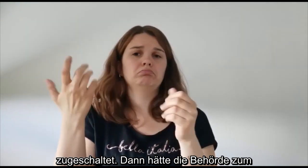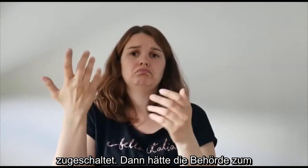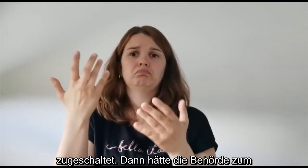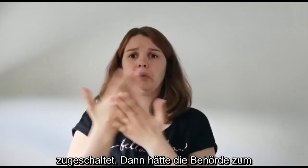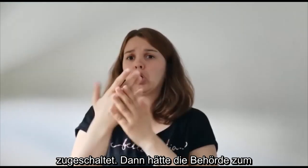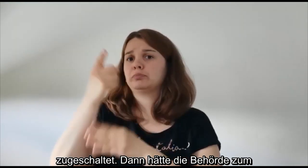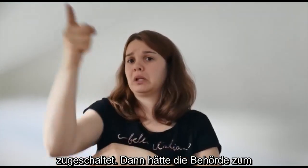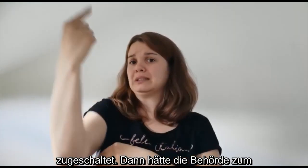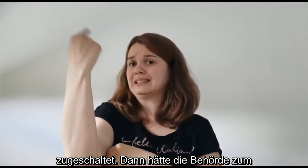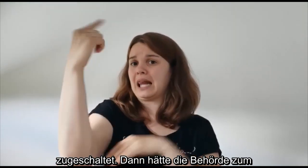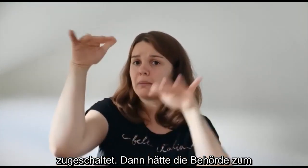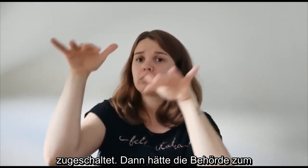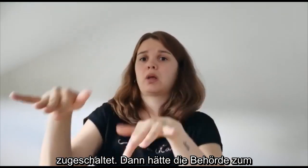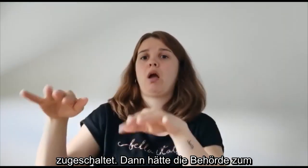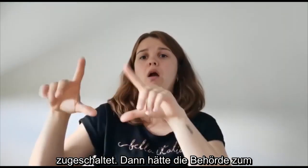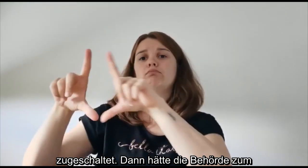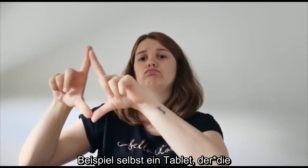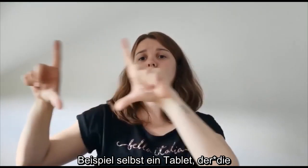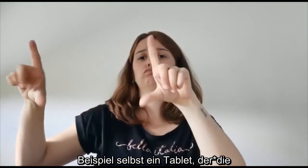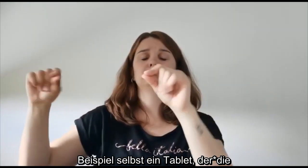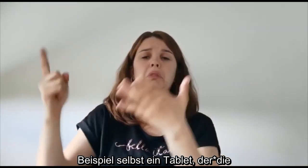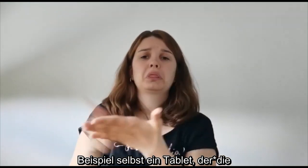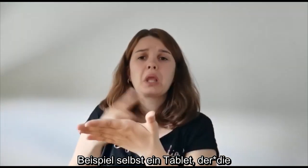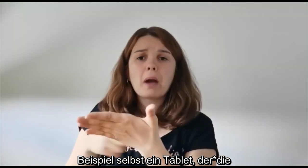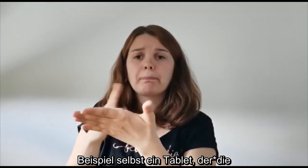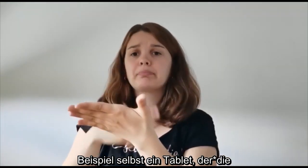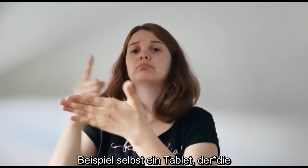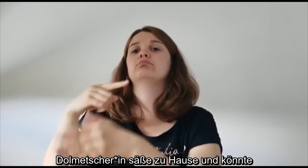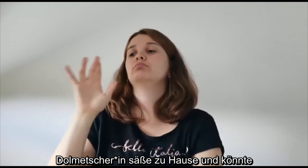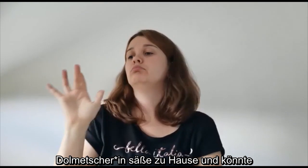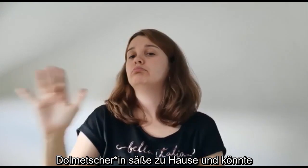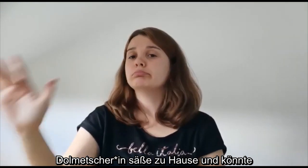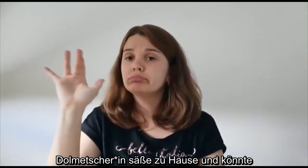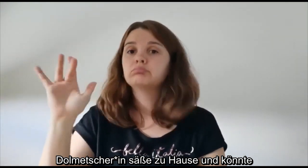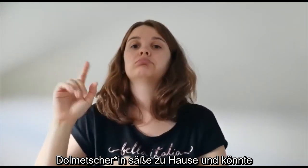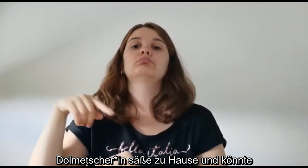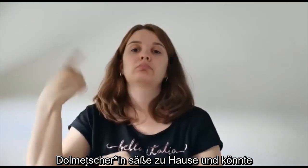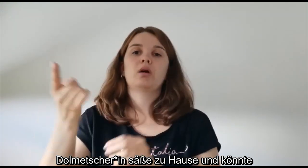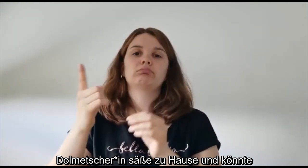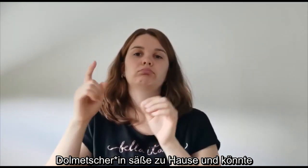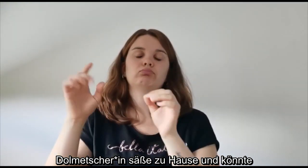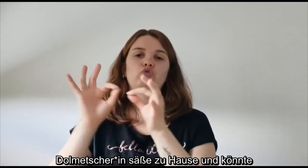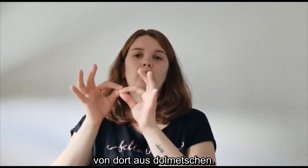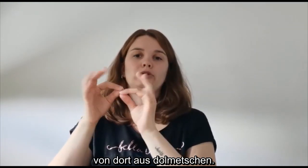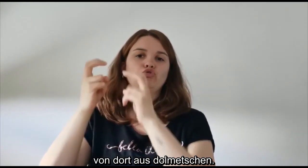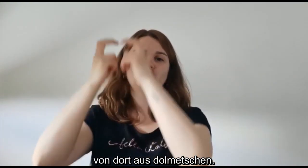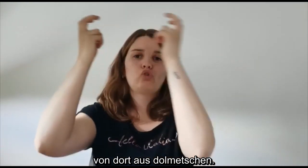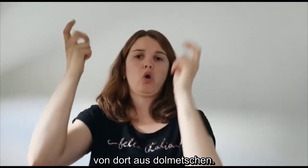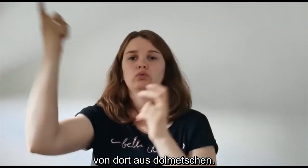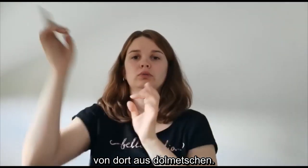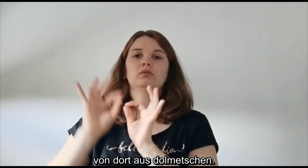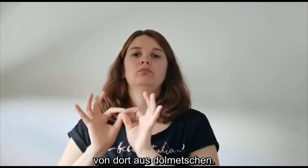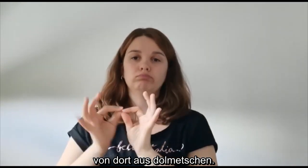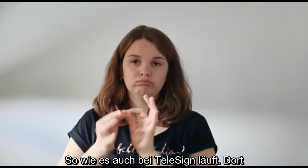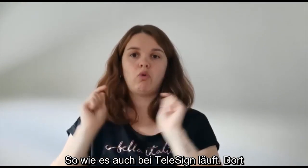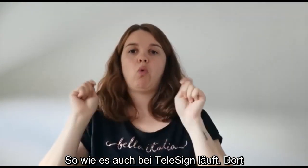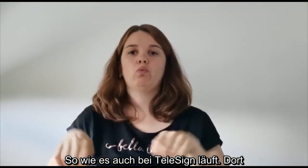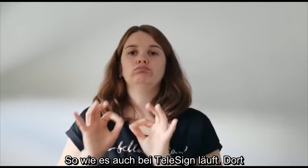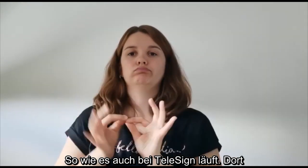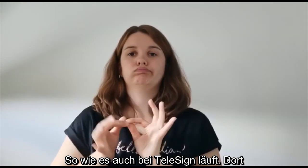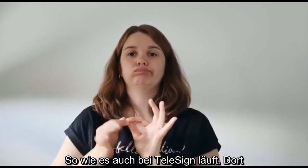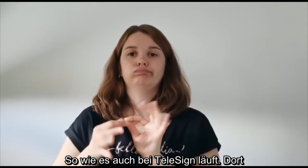zugeschaltet Dann hätte die Behörde zum Beispiel selbst ein Tablet Der Dolmetscher säße zu Hause Und könnte von dort aus dolmetschen